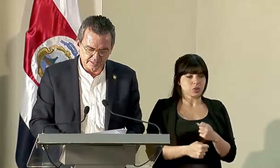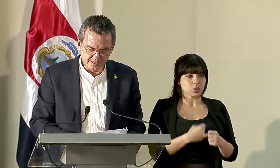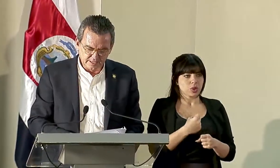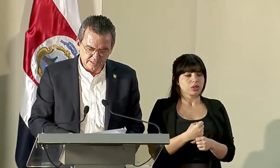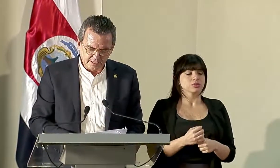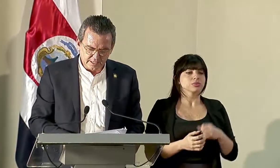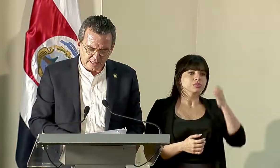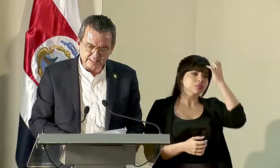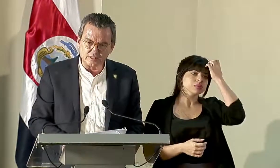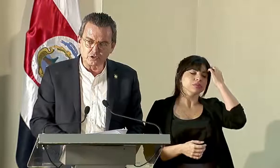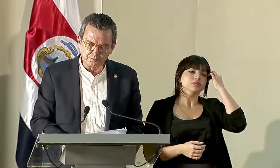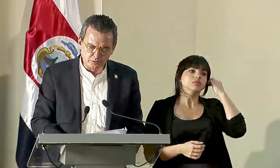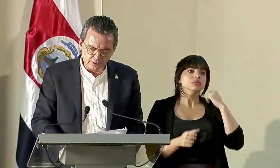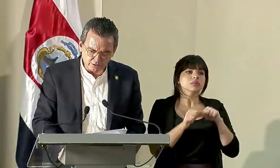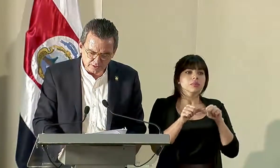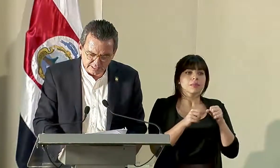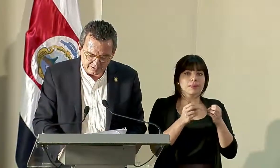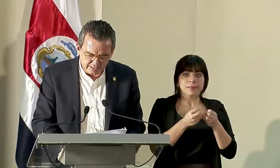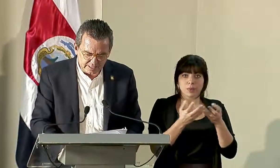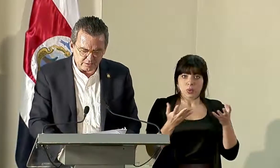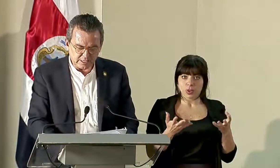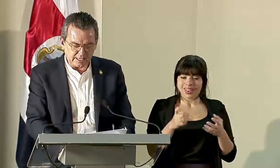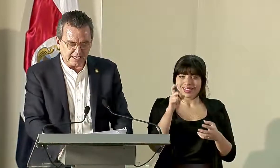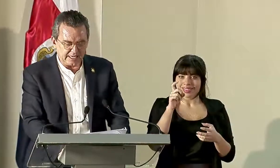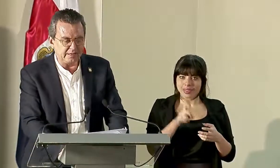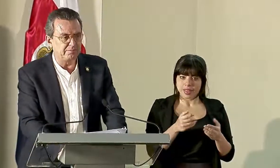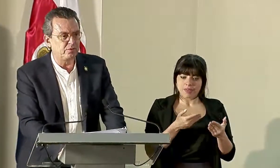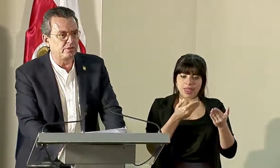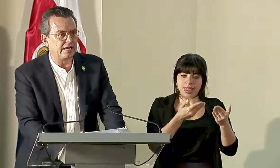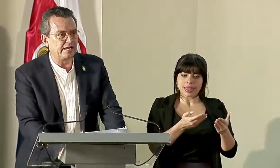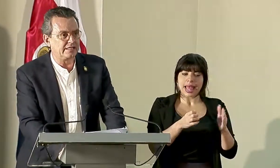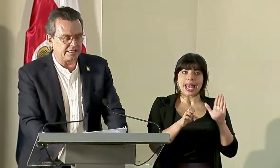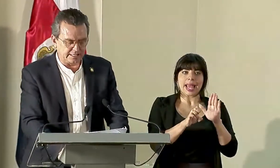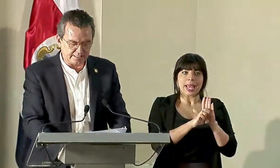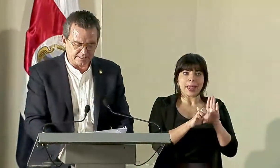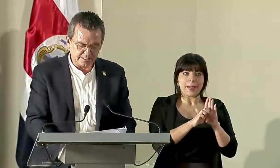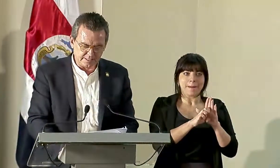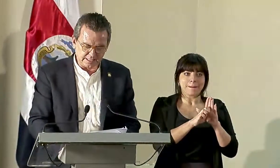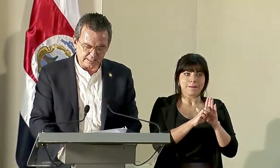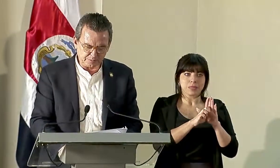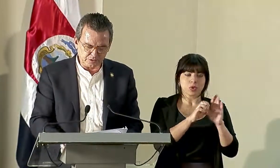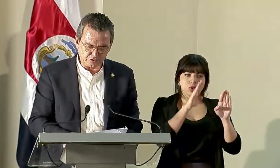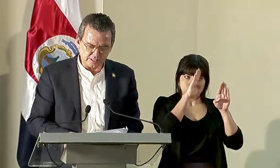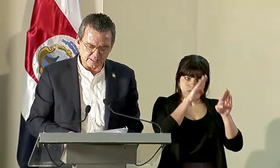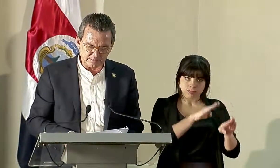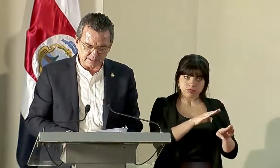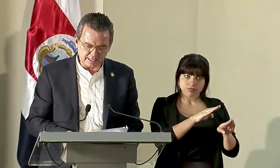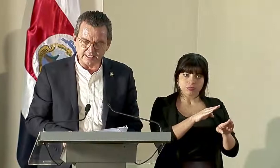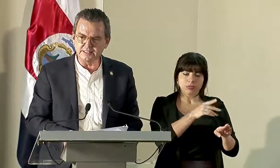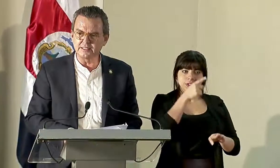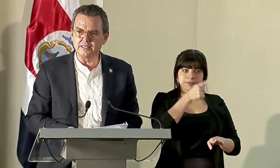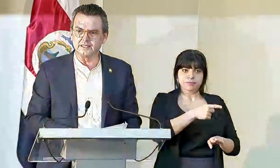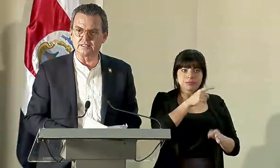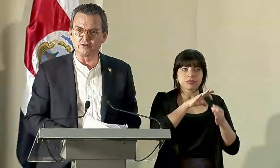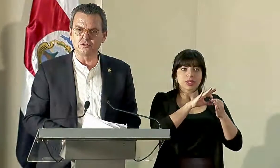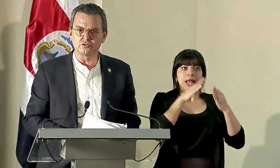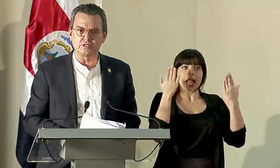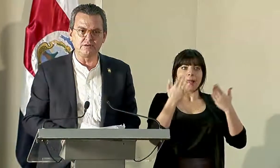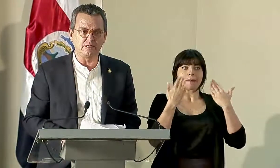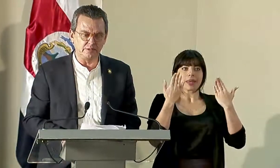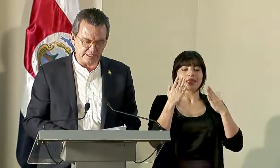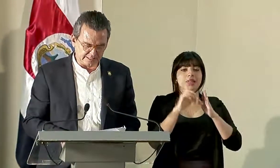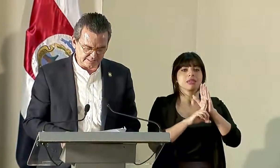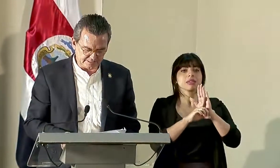hace cinco años, el sector público debe dar ejemplo de acatar las disposiciones ambientales y de